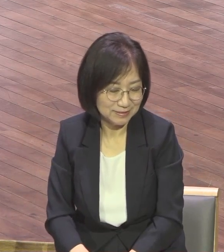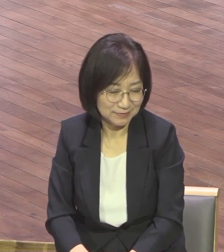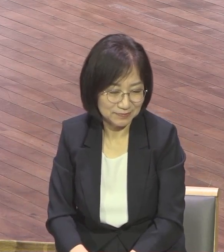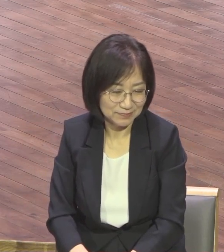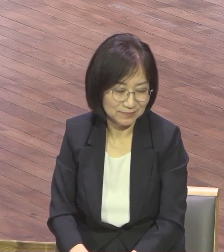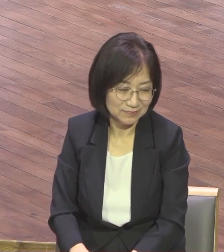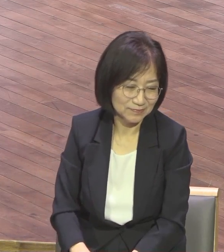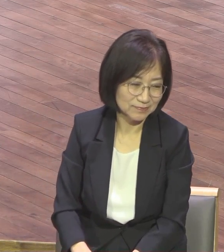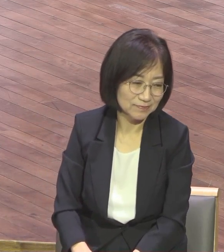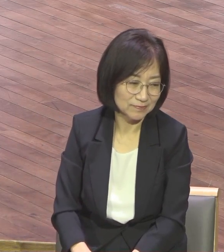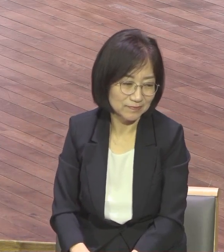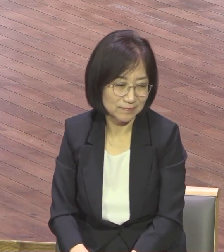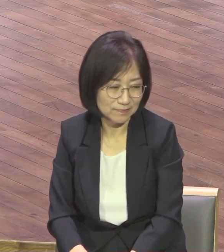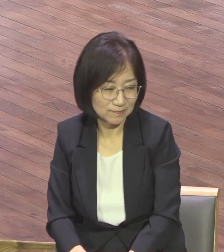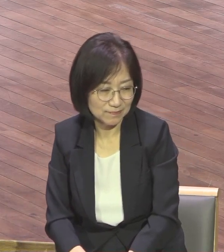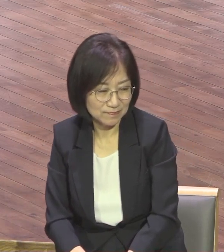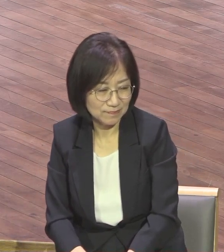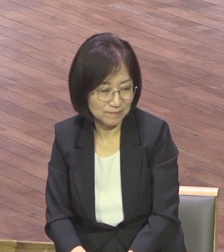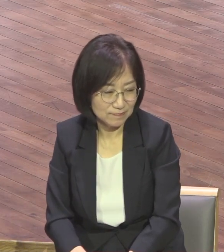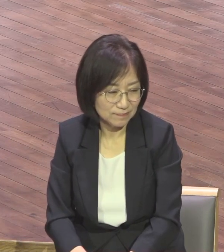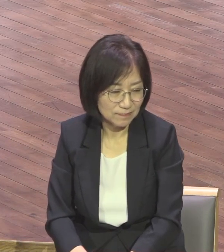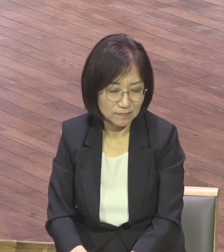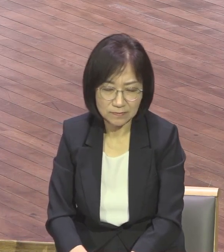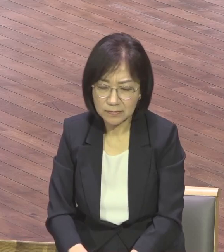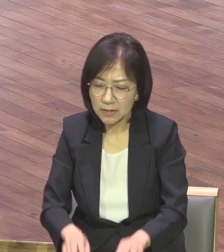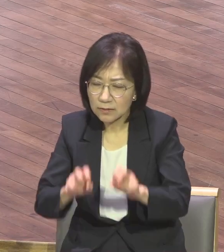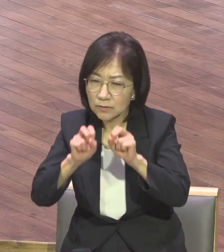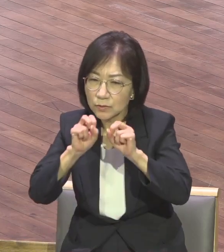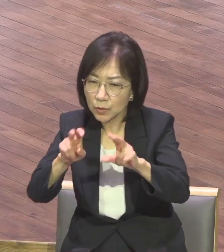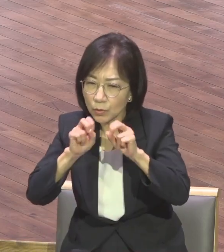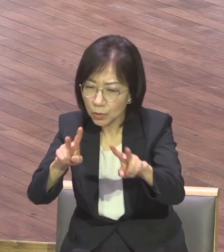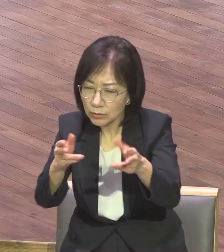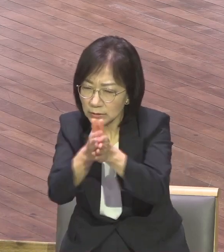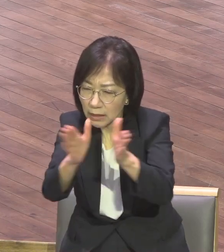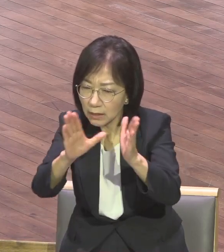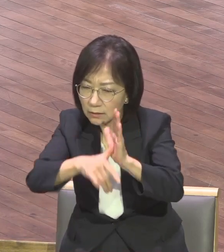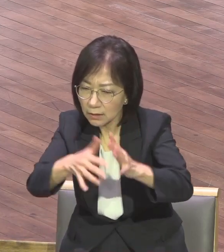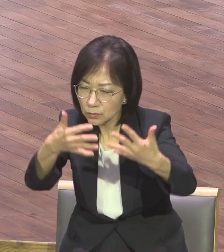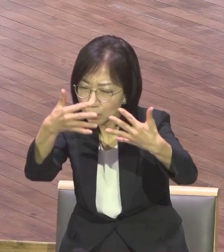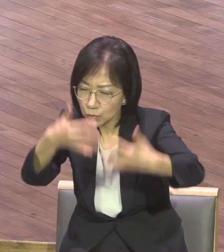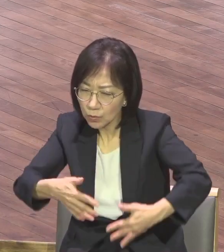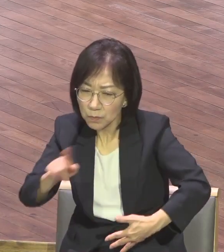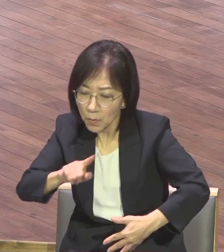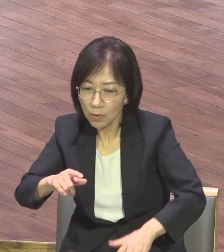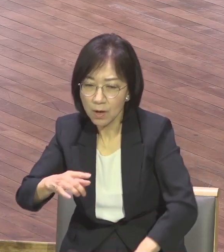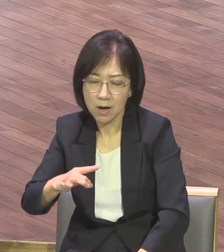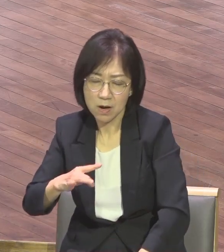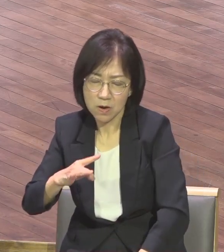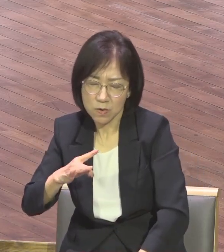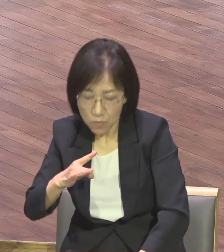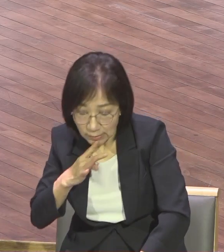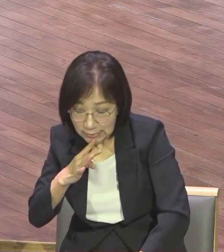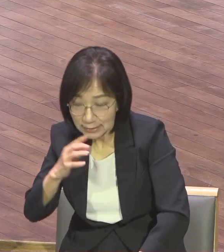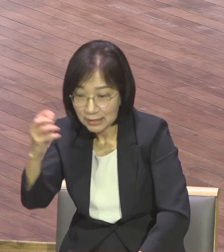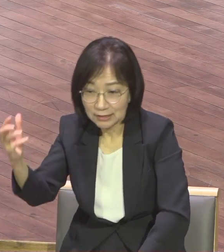전제 조건이 뭡니까? 오직 성령이 되게 임하십니다. 오직 뭐요? 성령입니다.